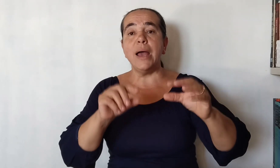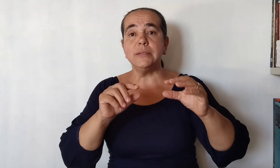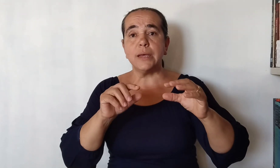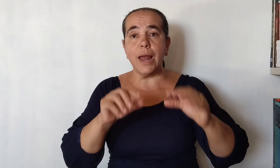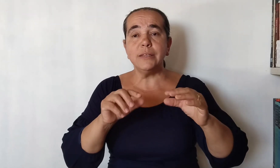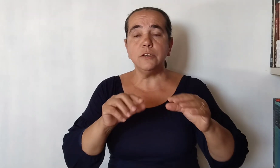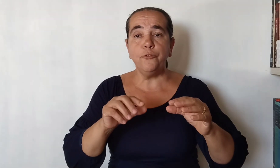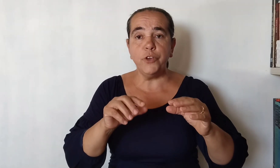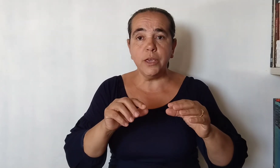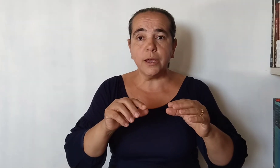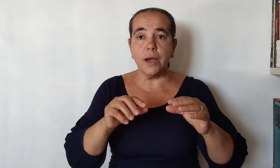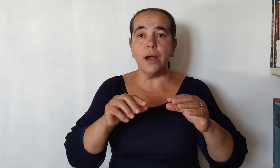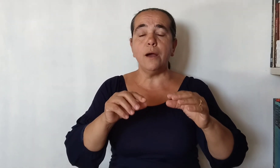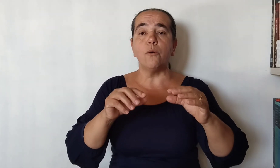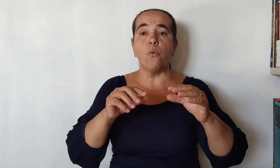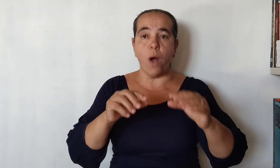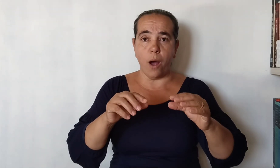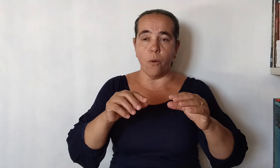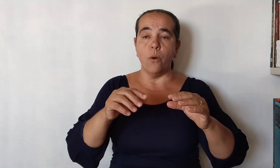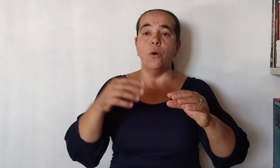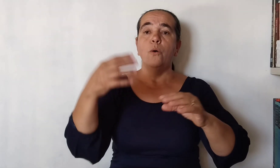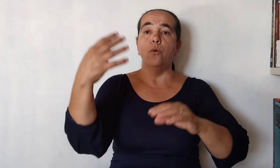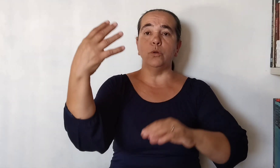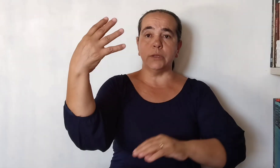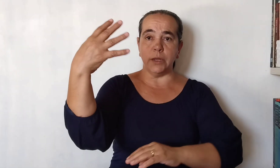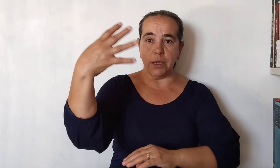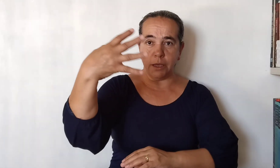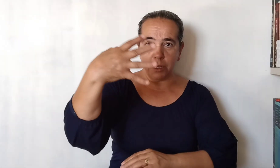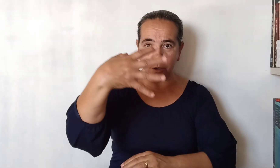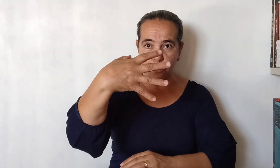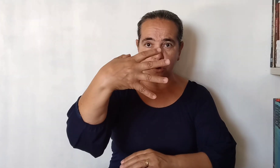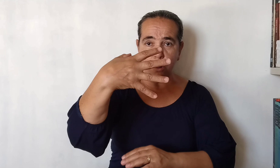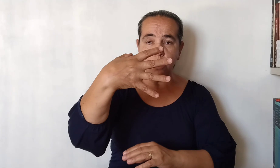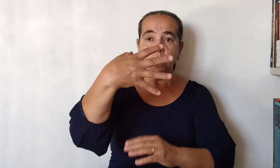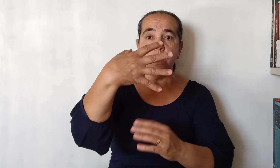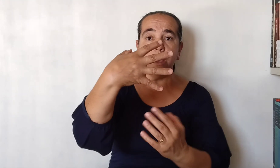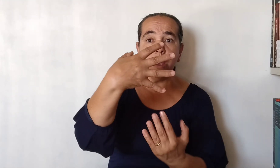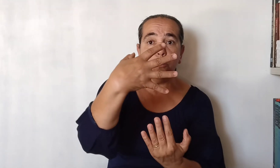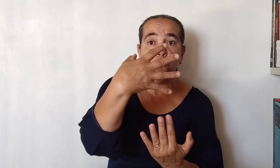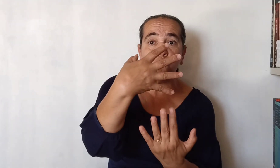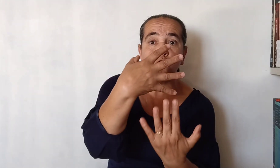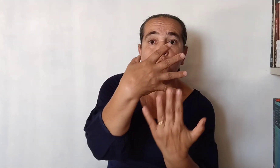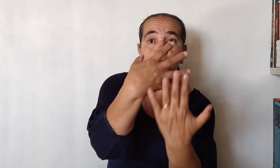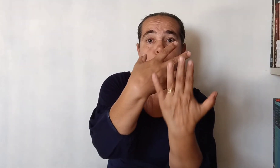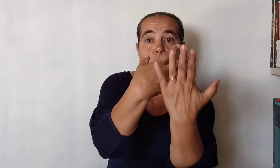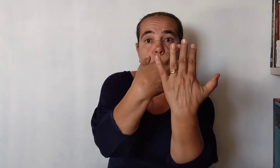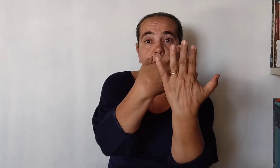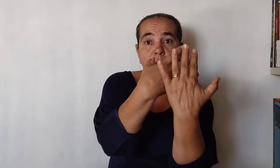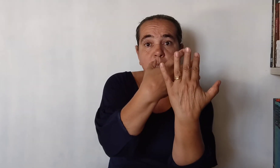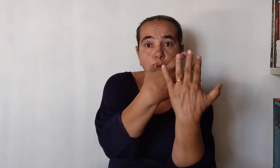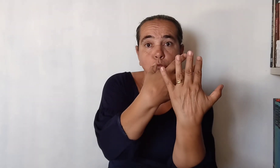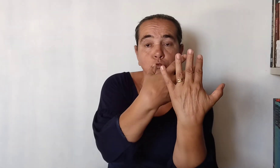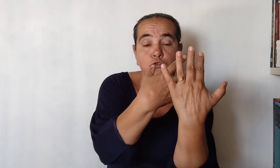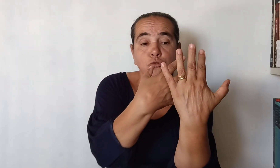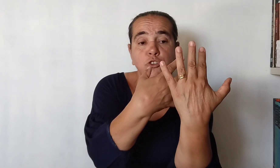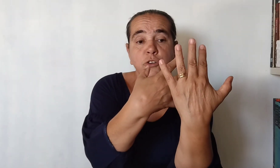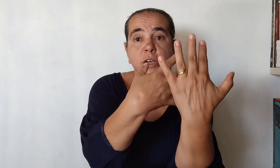Mas classifica qual? O trigo e o joio crescendo juntinho